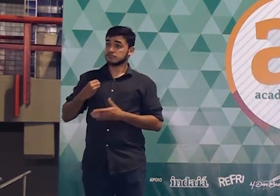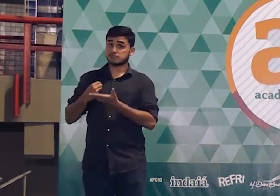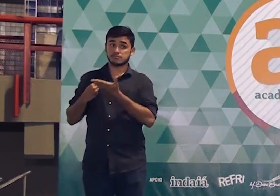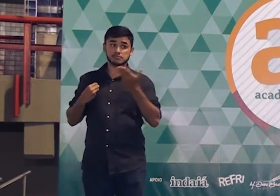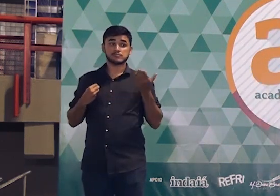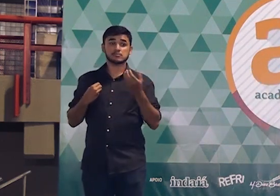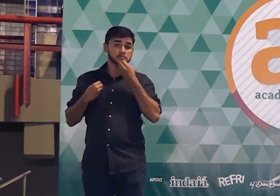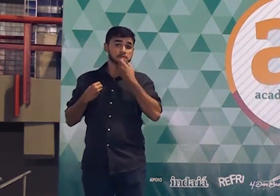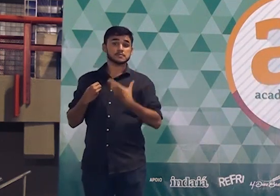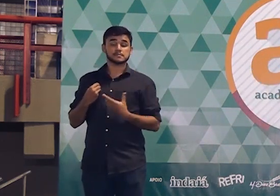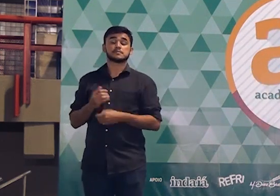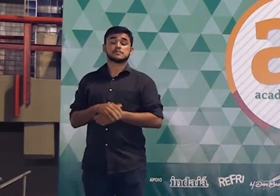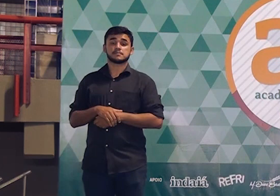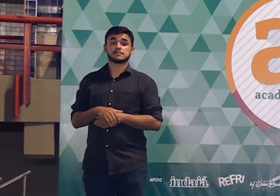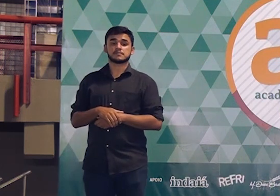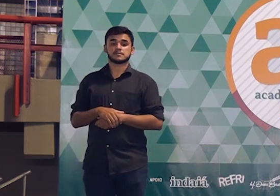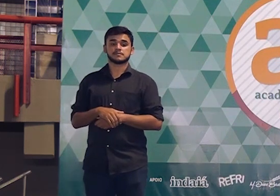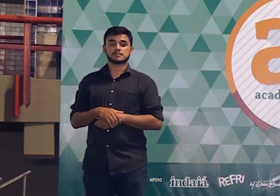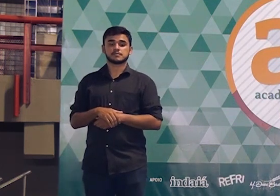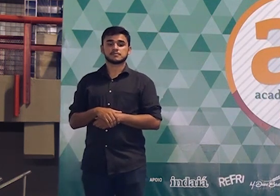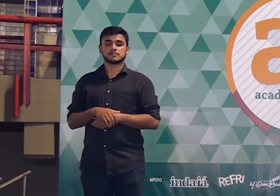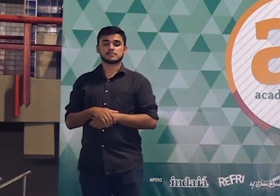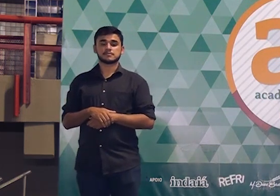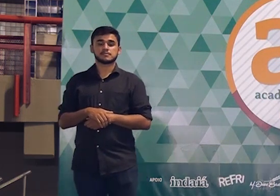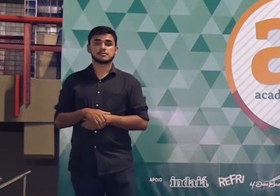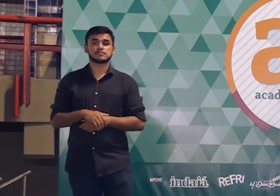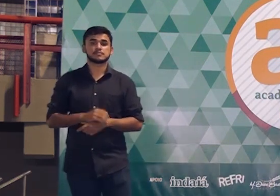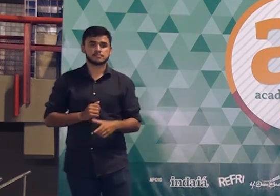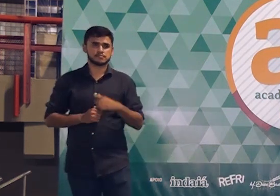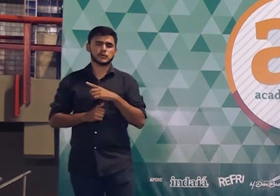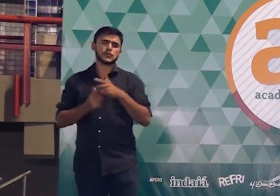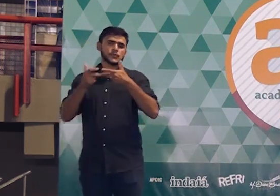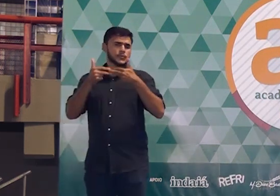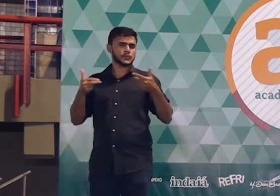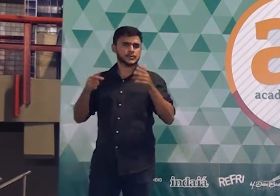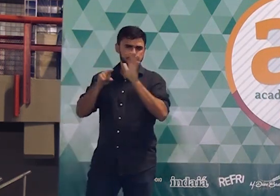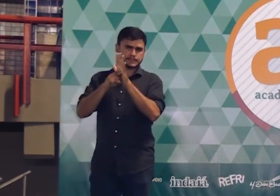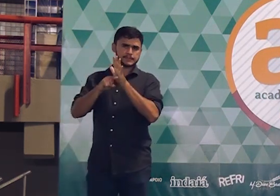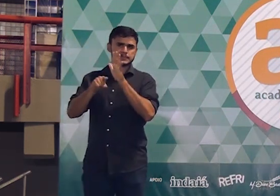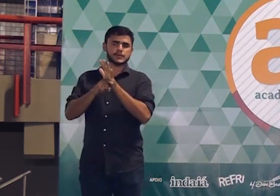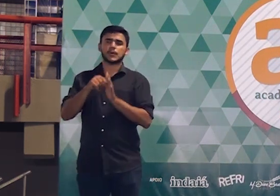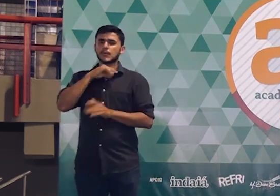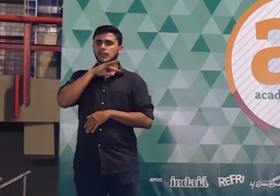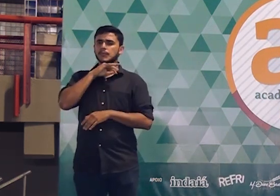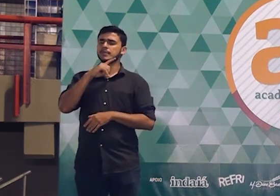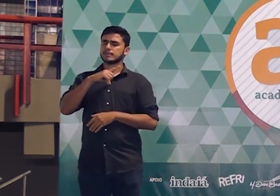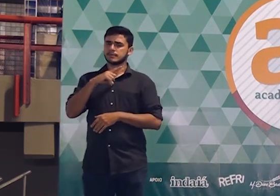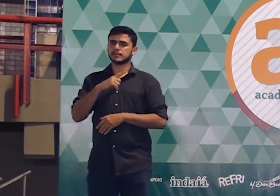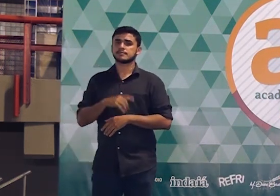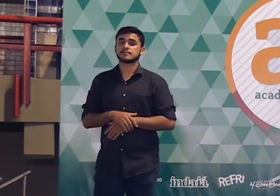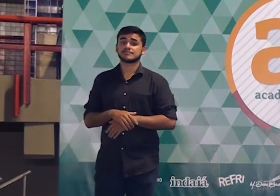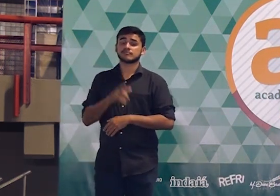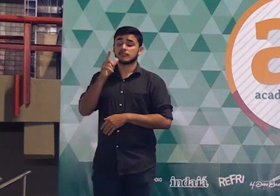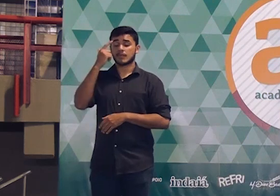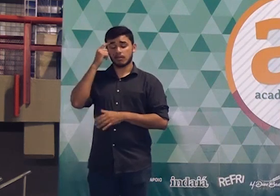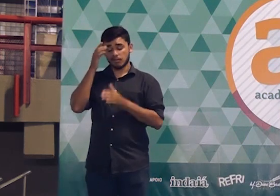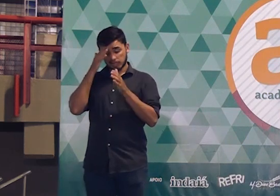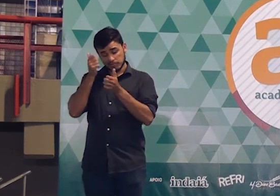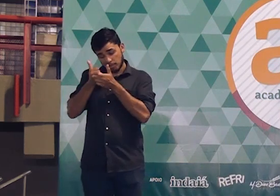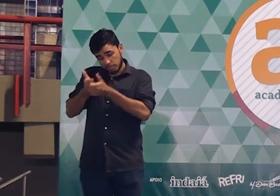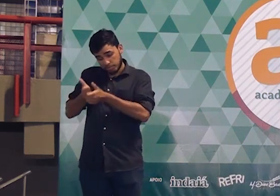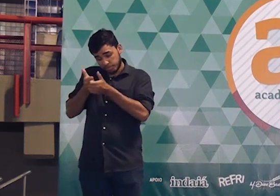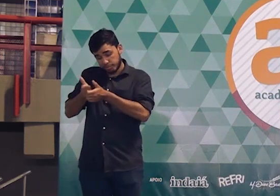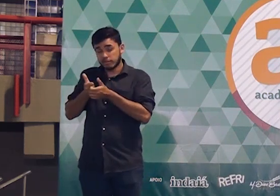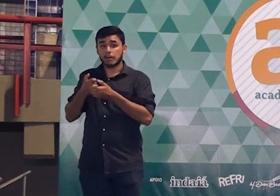É bom? É bom. Mas, Trigueiro, tem um lado ruim, não tem? Tem. Qual é o lado ruim? A dependência